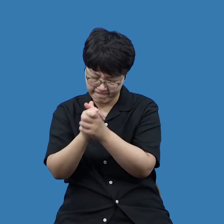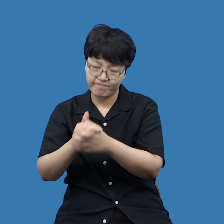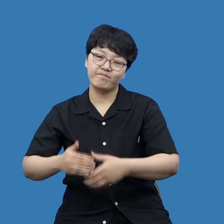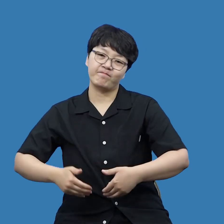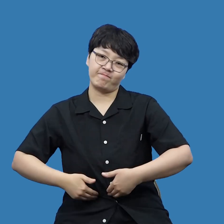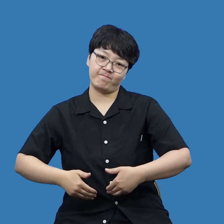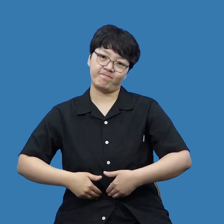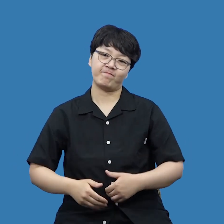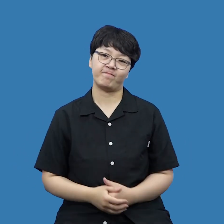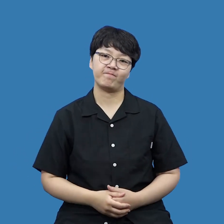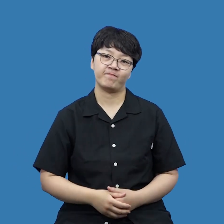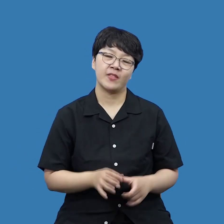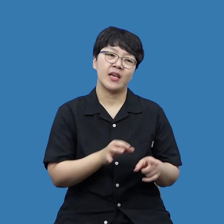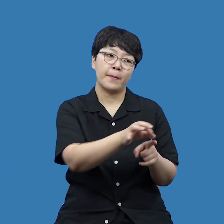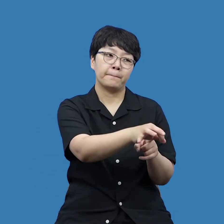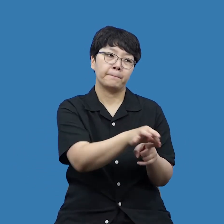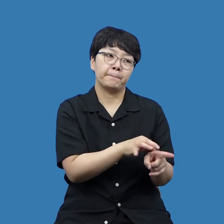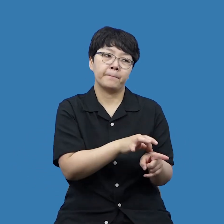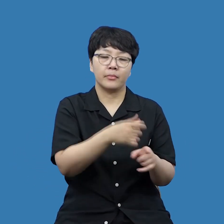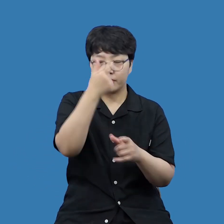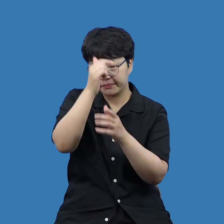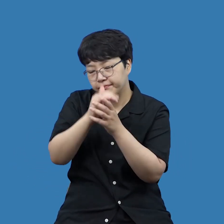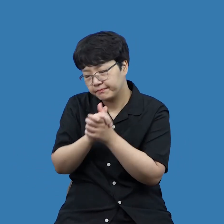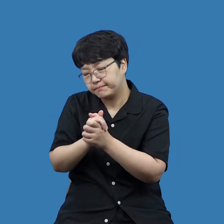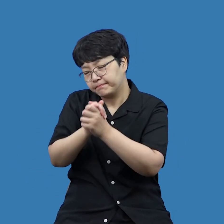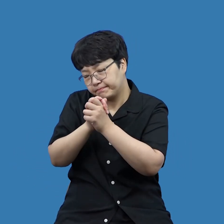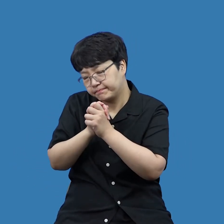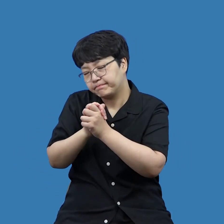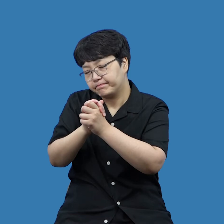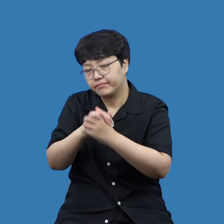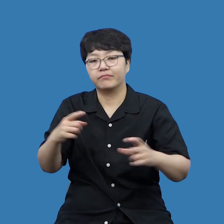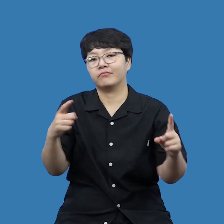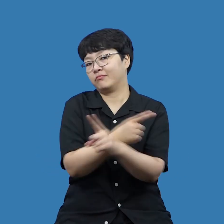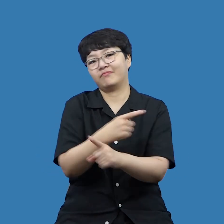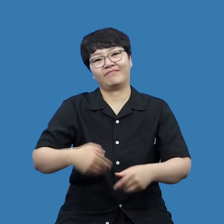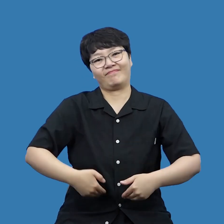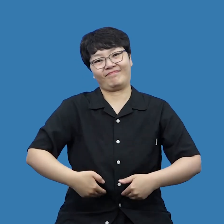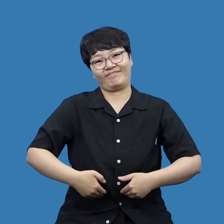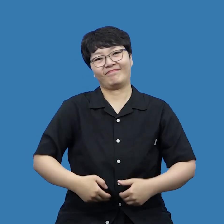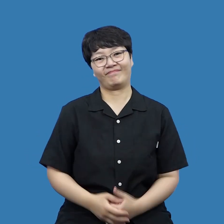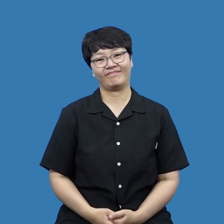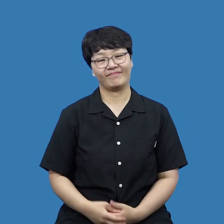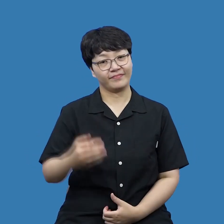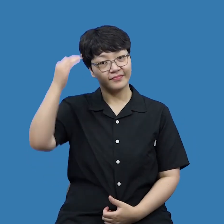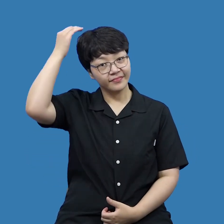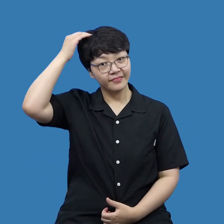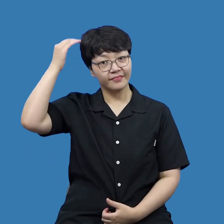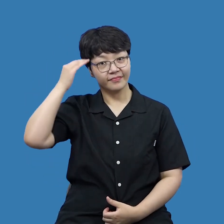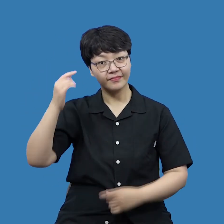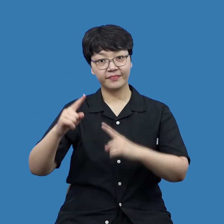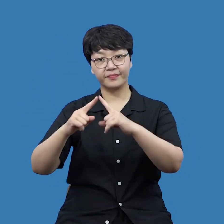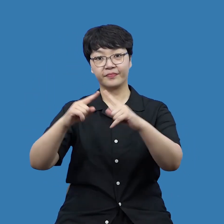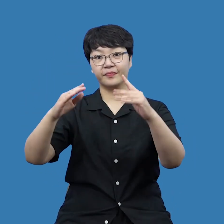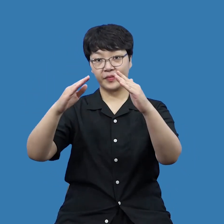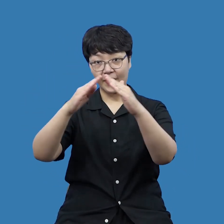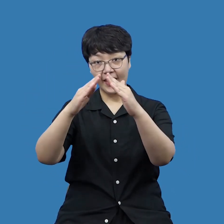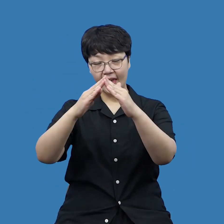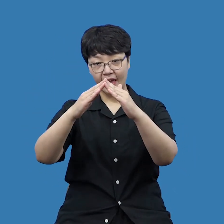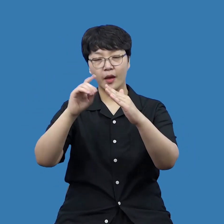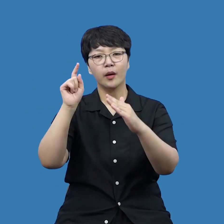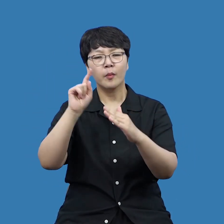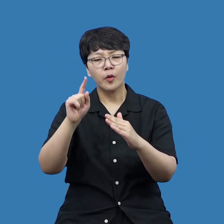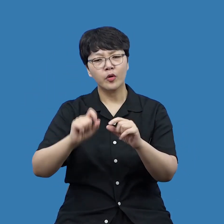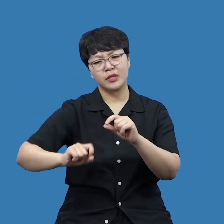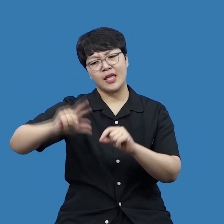잠잠히 닥치고 기도를 많이 드려야 돼. 기도를 많이 해야 돼. 한국 교회는 수많은 안나 같은